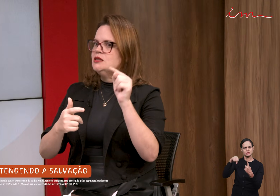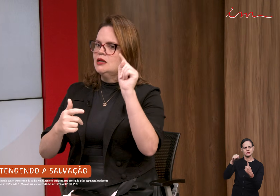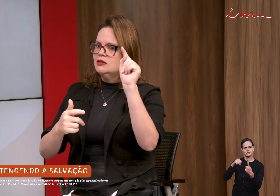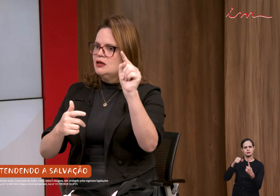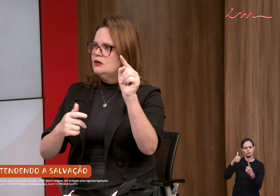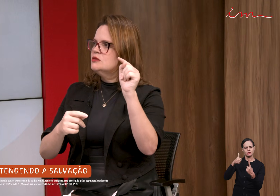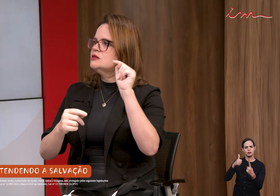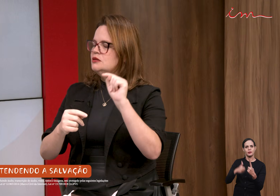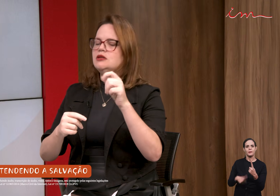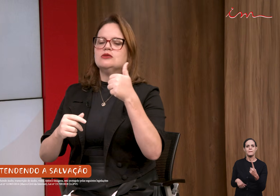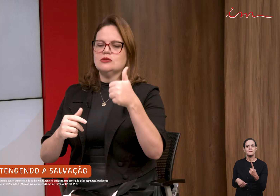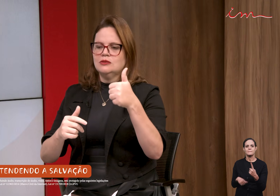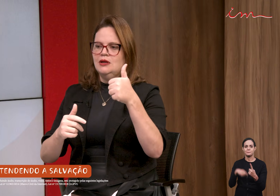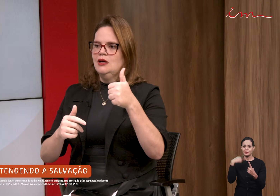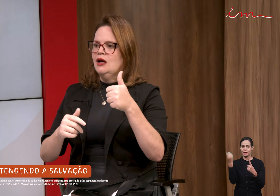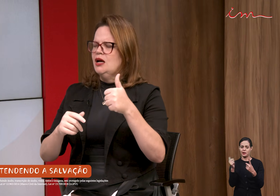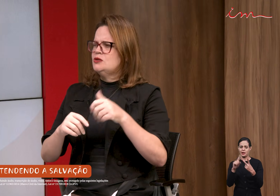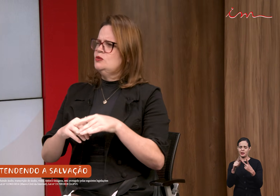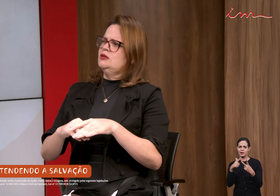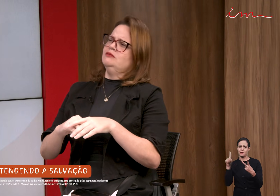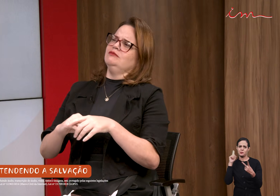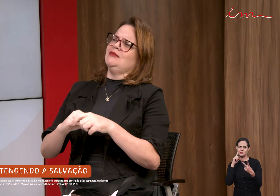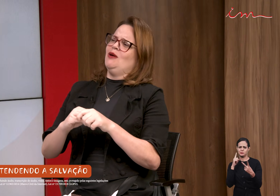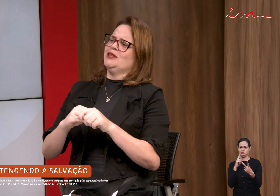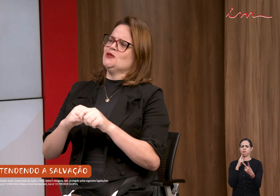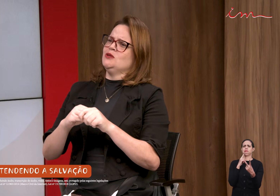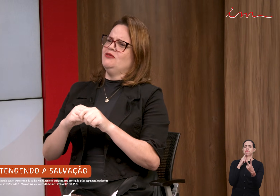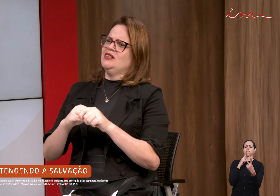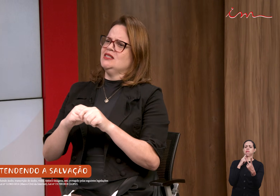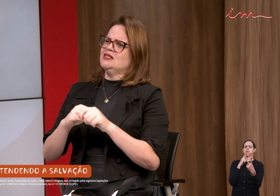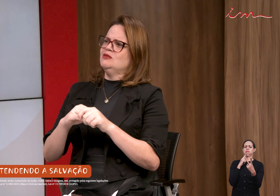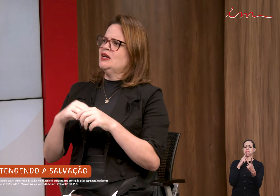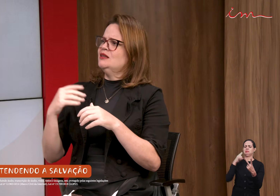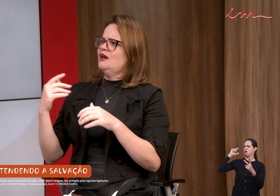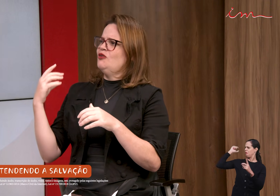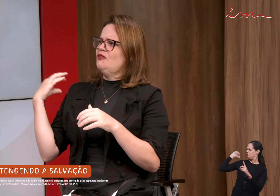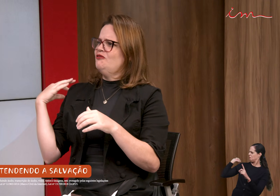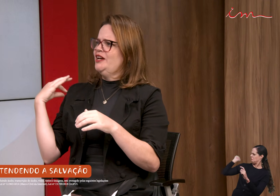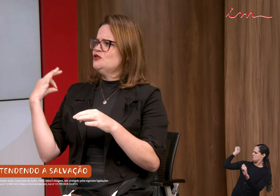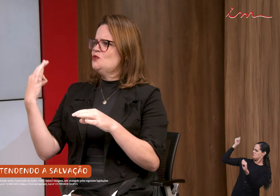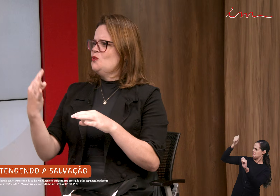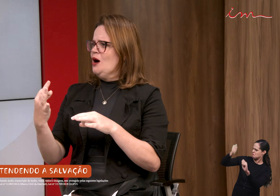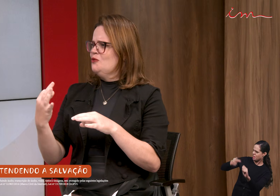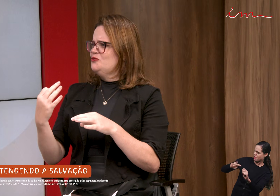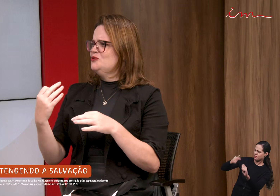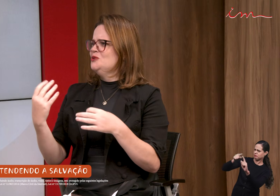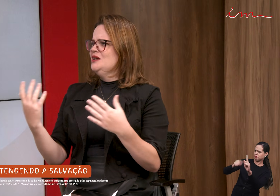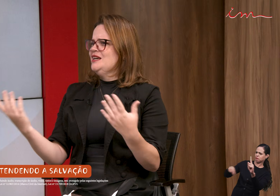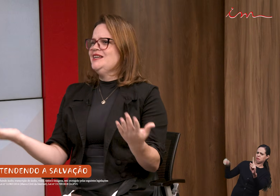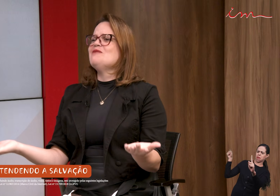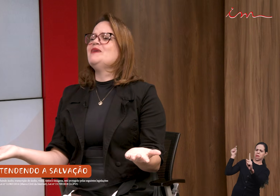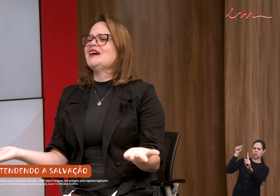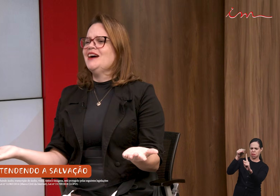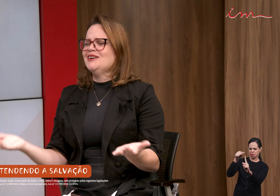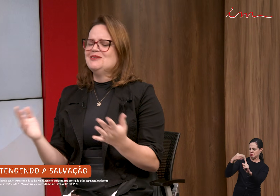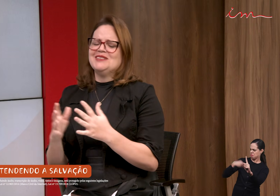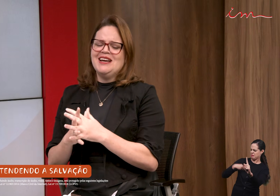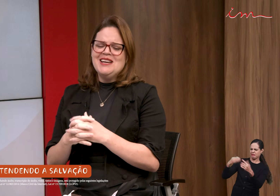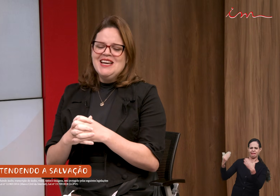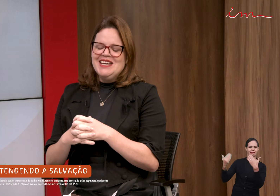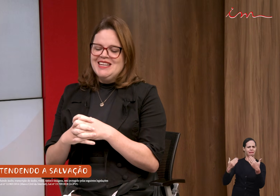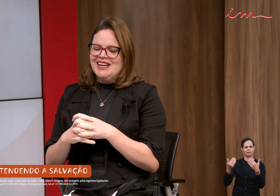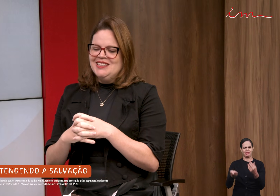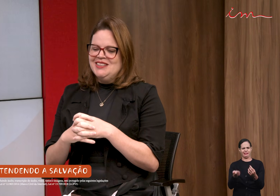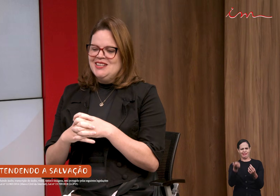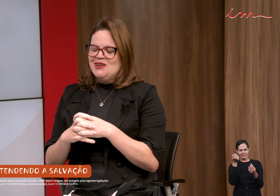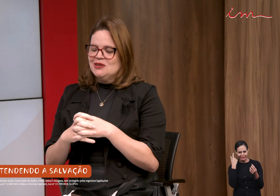começou a sinalizar, Deus, isso. A outra surda fez assim, o que tem a ver uma flecha com um alvo? E é pecado,